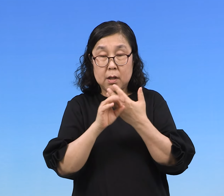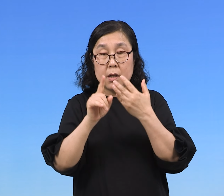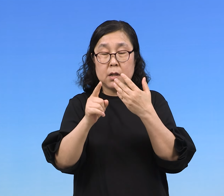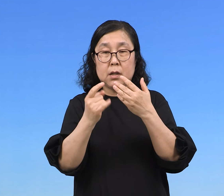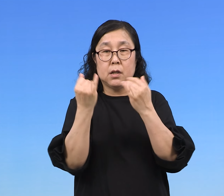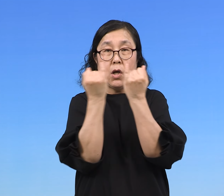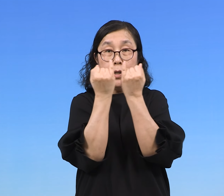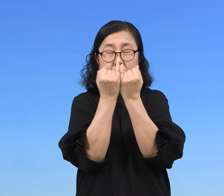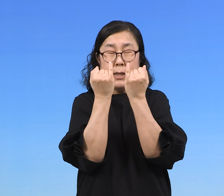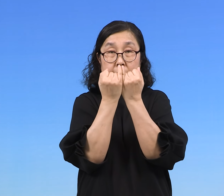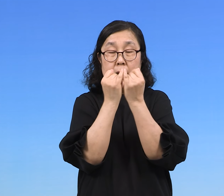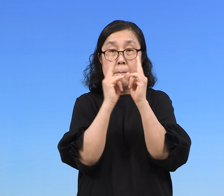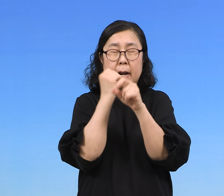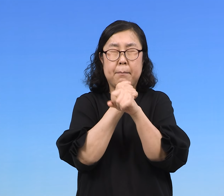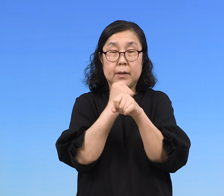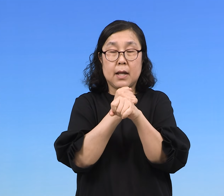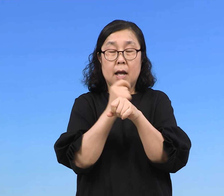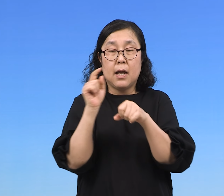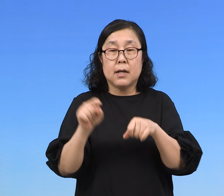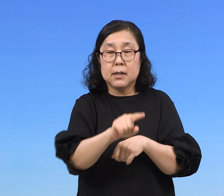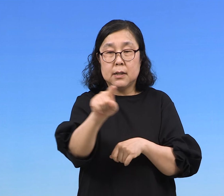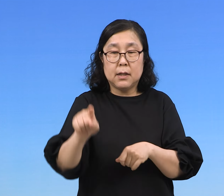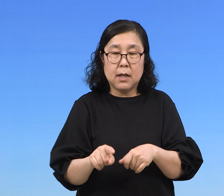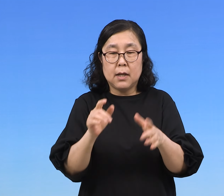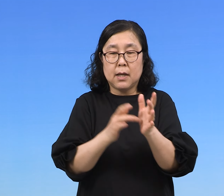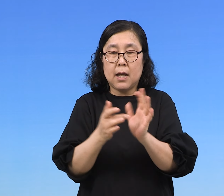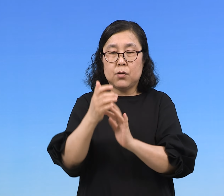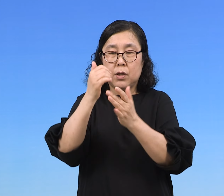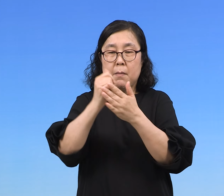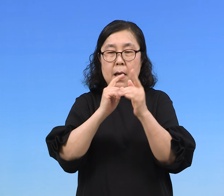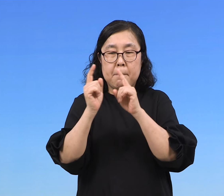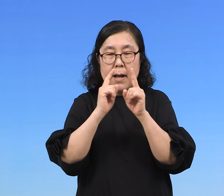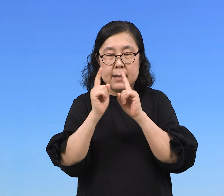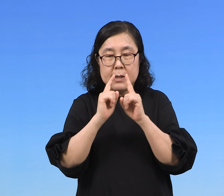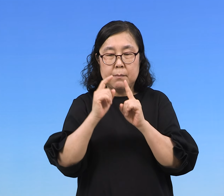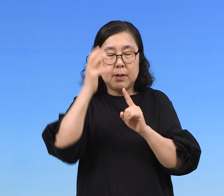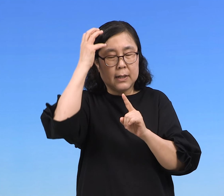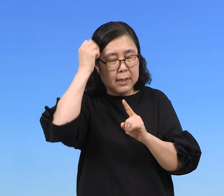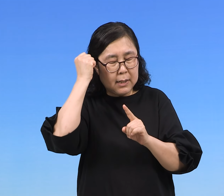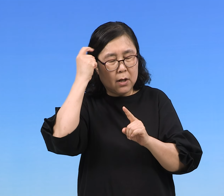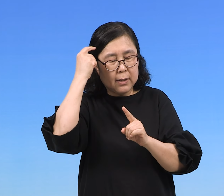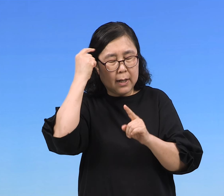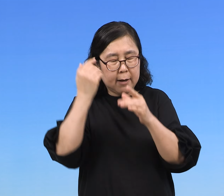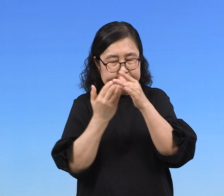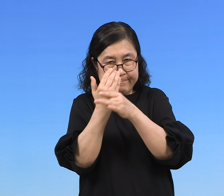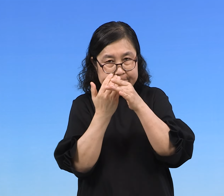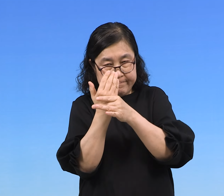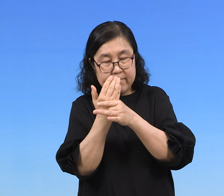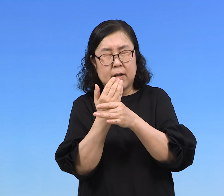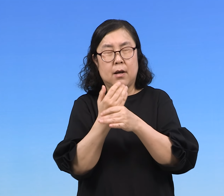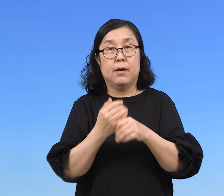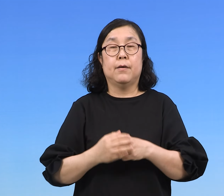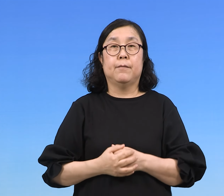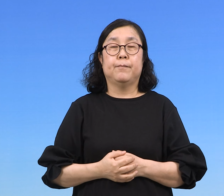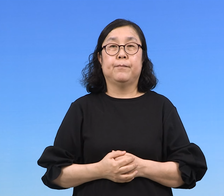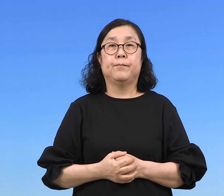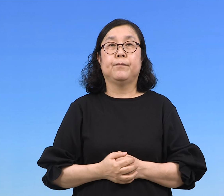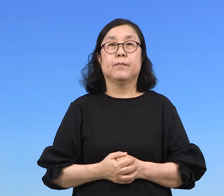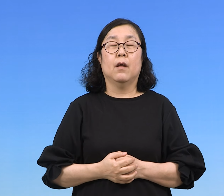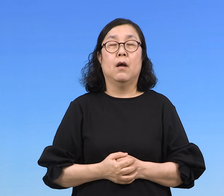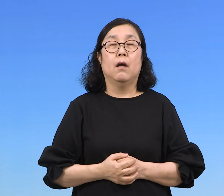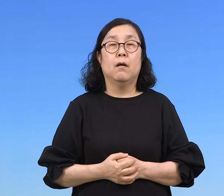그 여인들이 이렇게 나와 있습니다. 그들이 예수의 말씀을 기억하고.